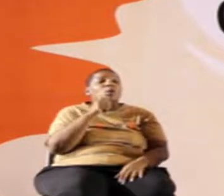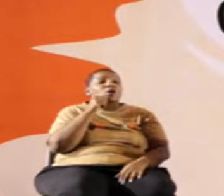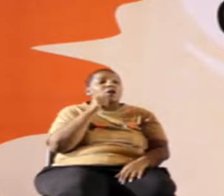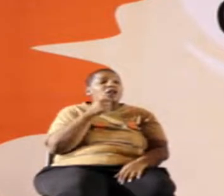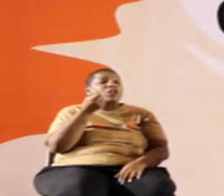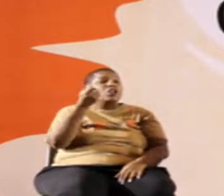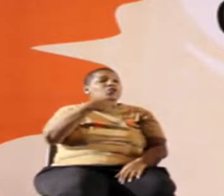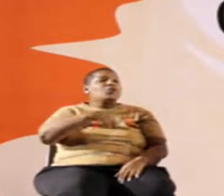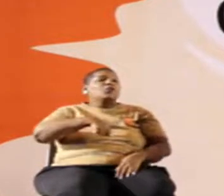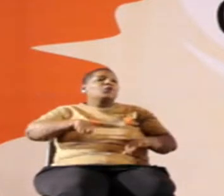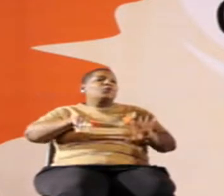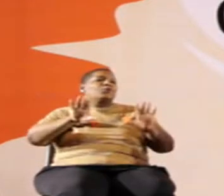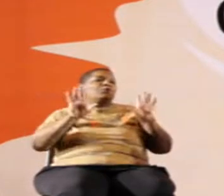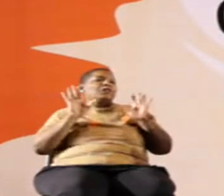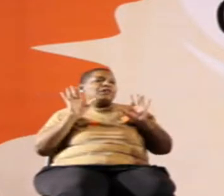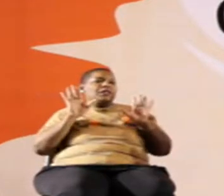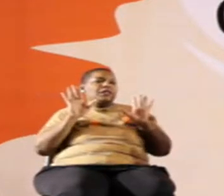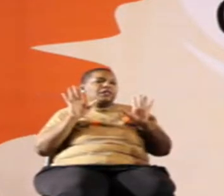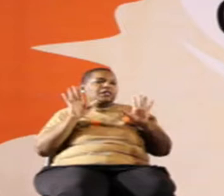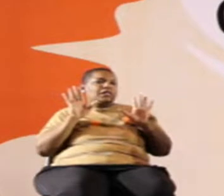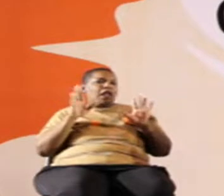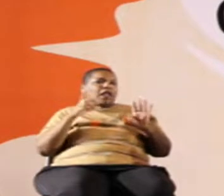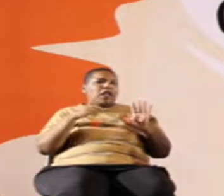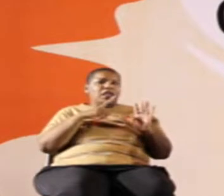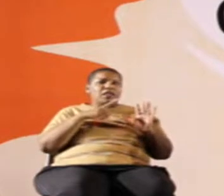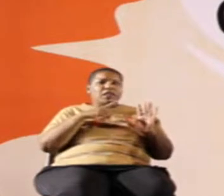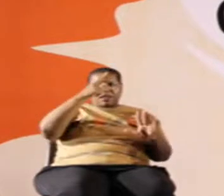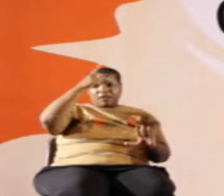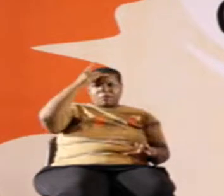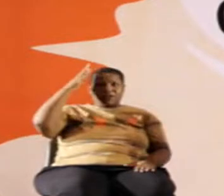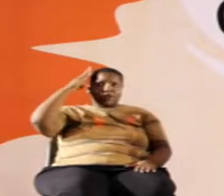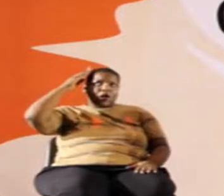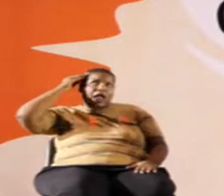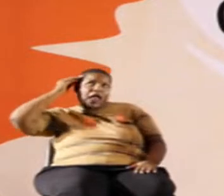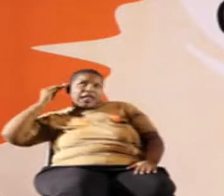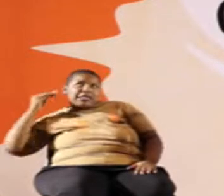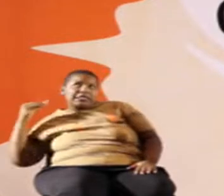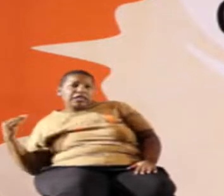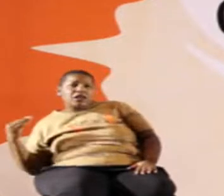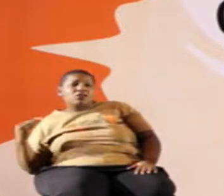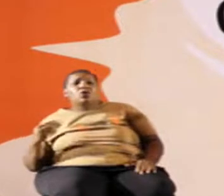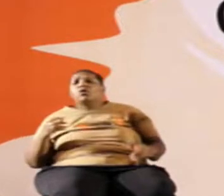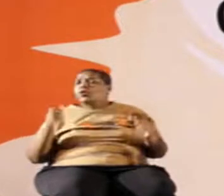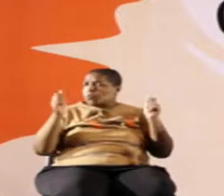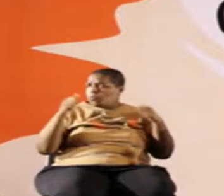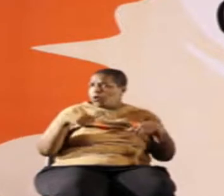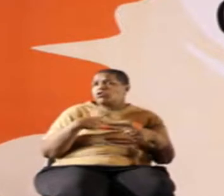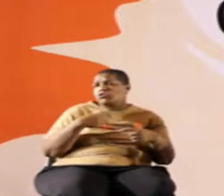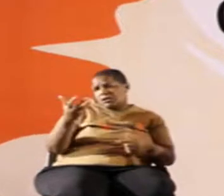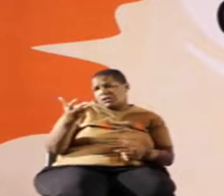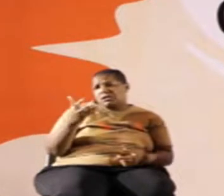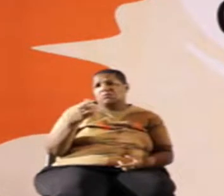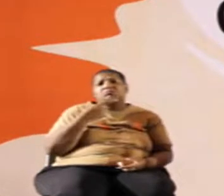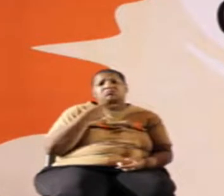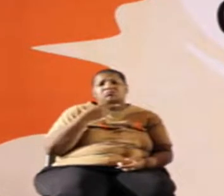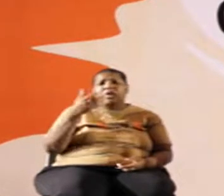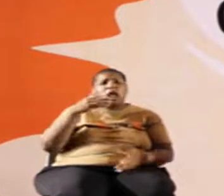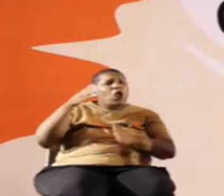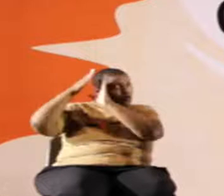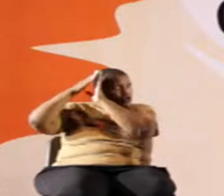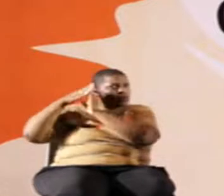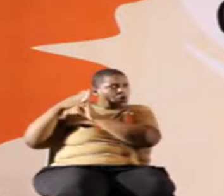não precisam mais ter um cabelo alisado, que até pode, o dia que quiser, fazer uma escovinha,